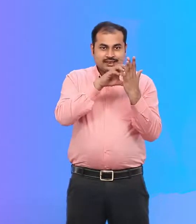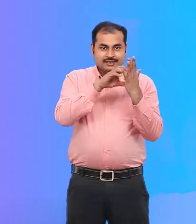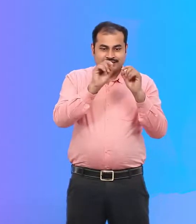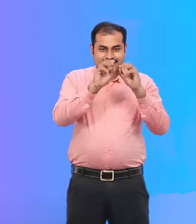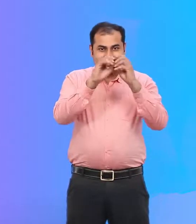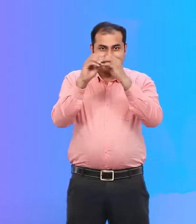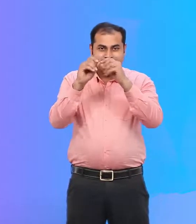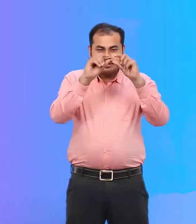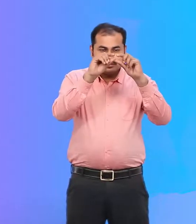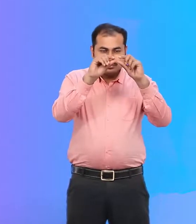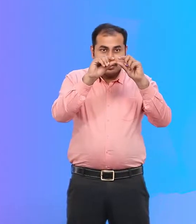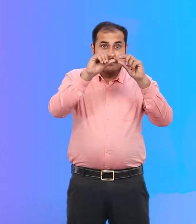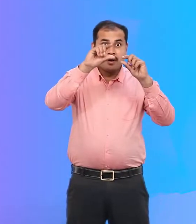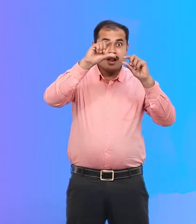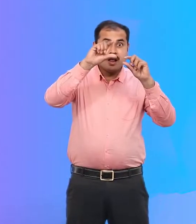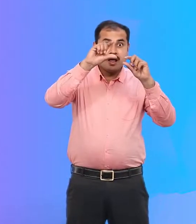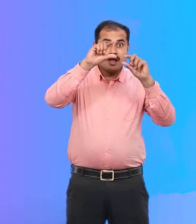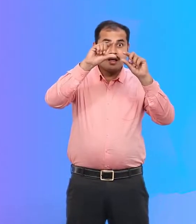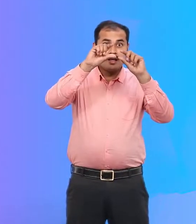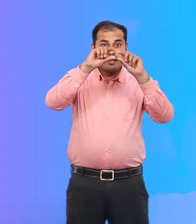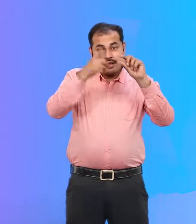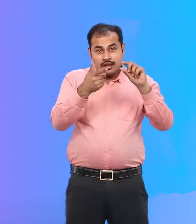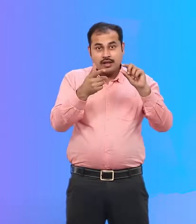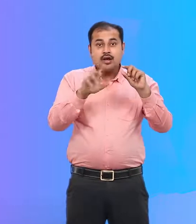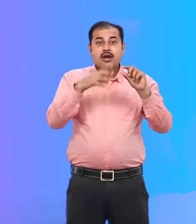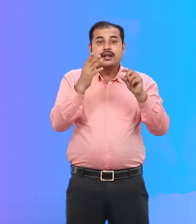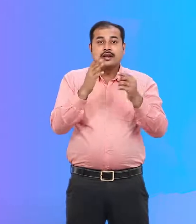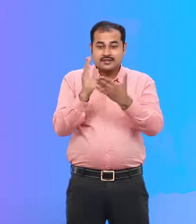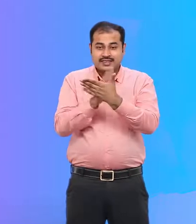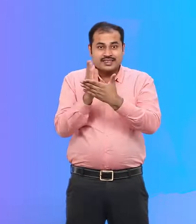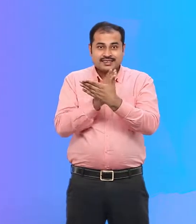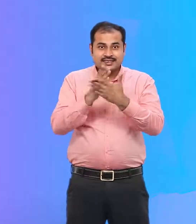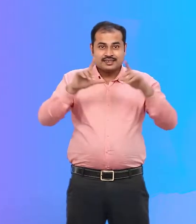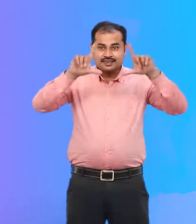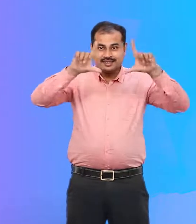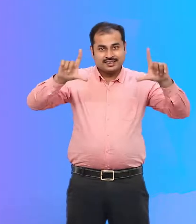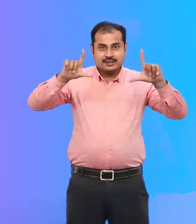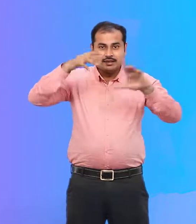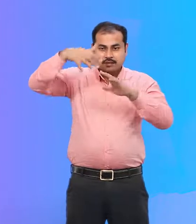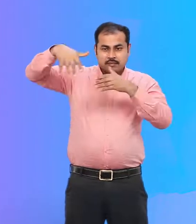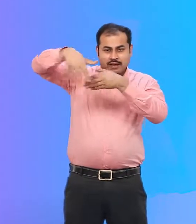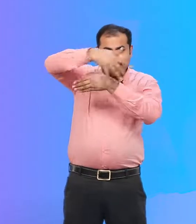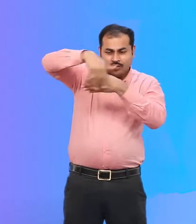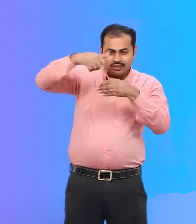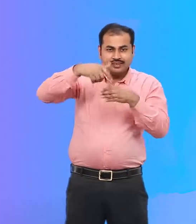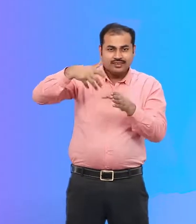आकार और है और पृष्ठभूमि के रंग को बदलने का विकल्प भी है